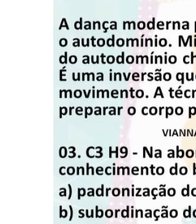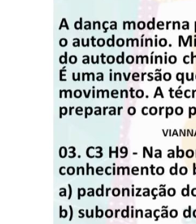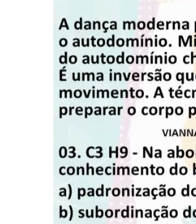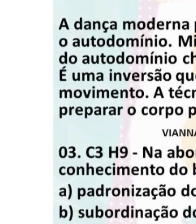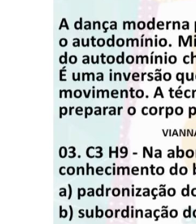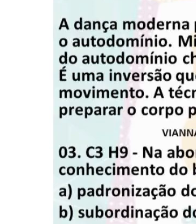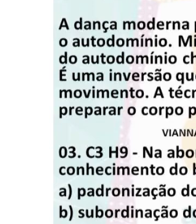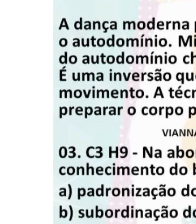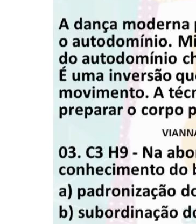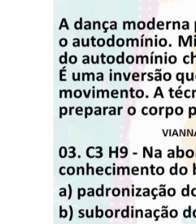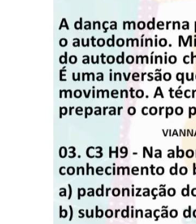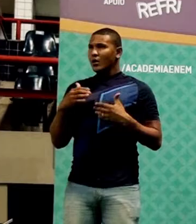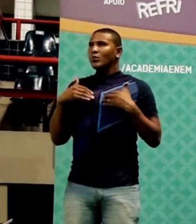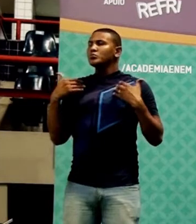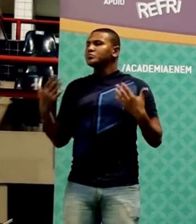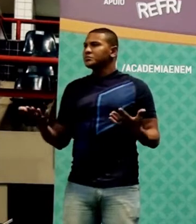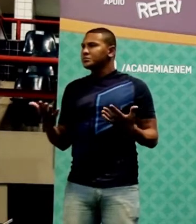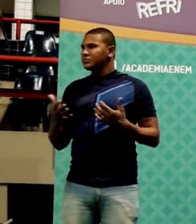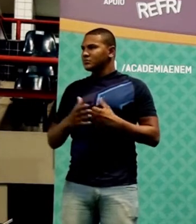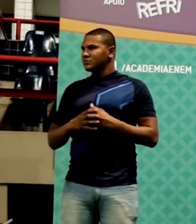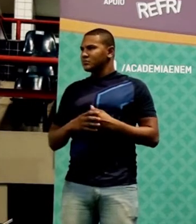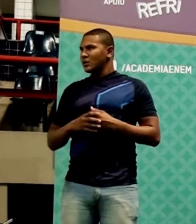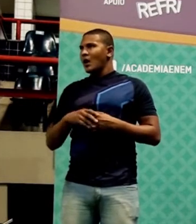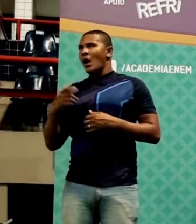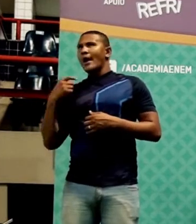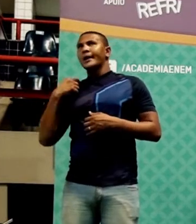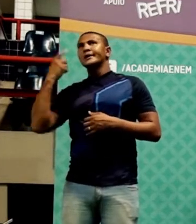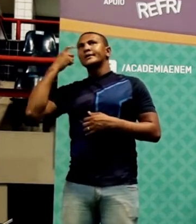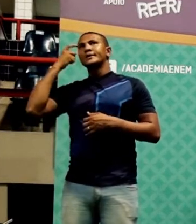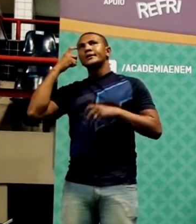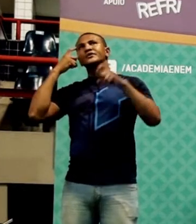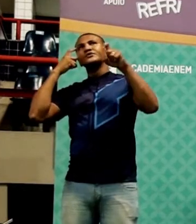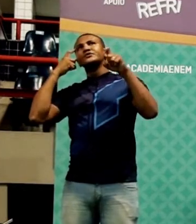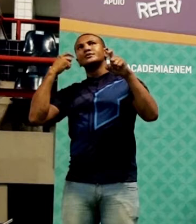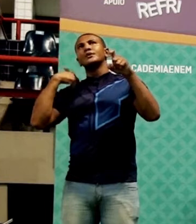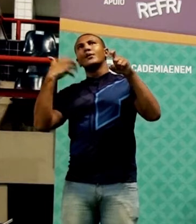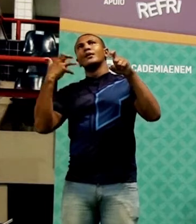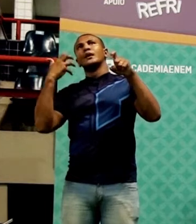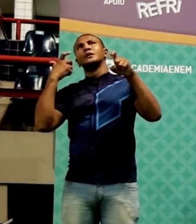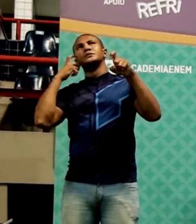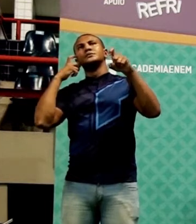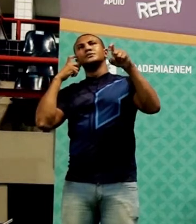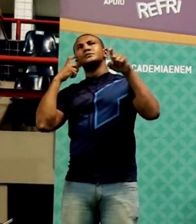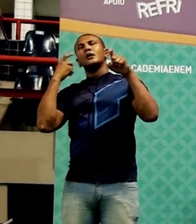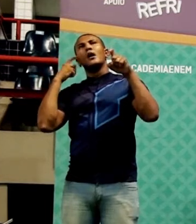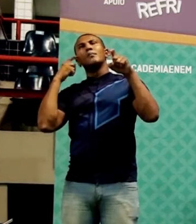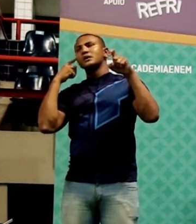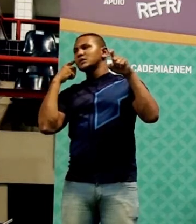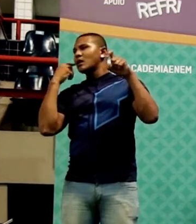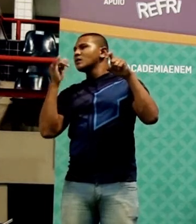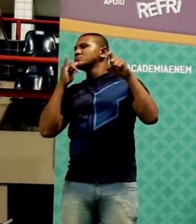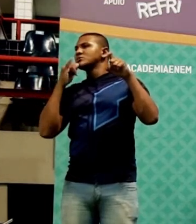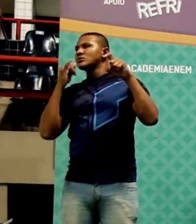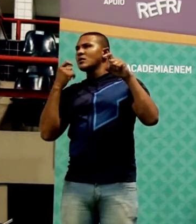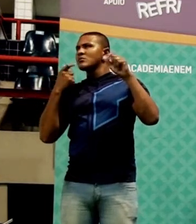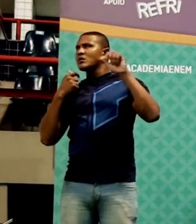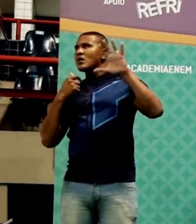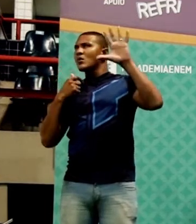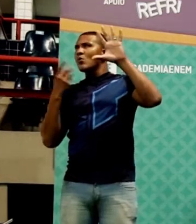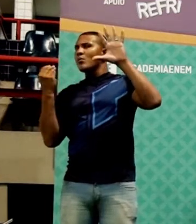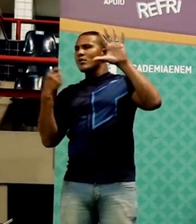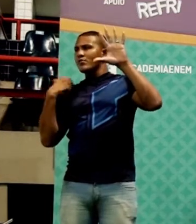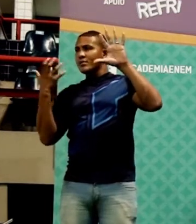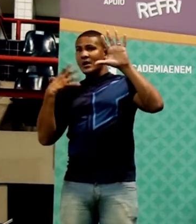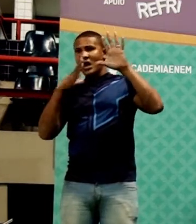chegar à forma que eu quero. E não ter uma forma X para ser feliz. Eu tenho que ser feliz porque eu sou